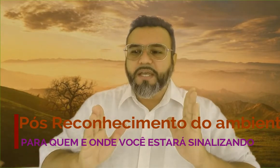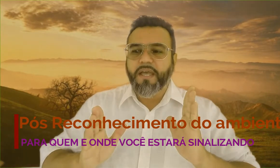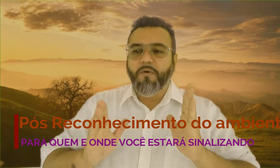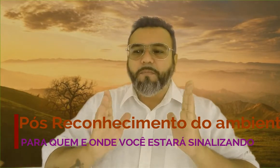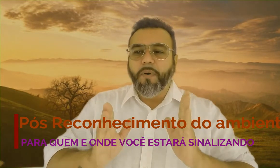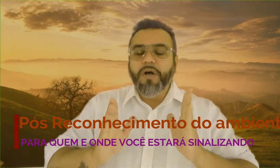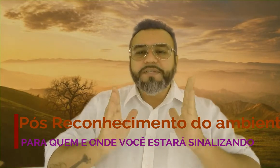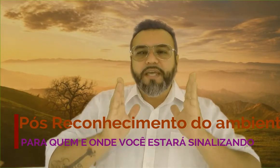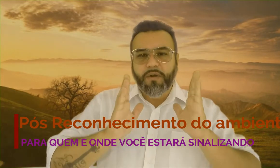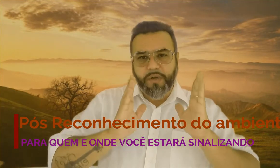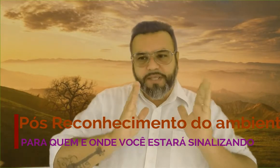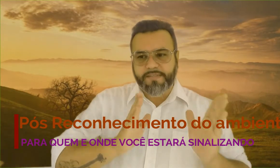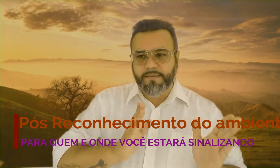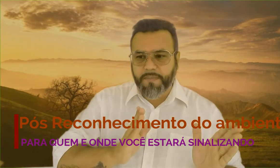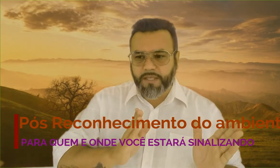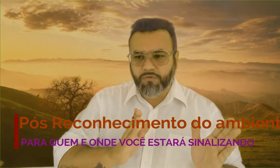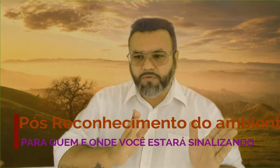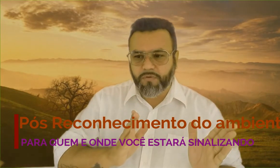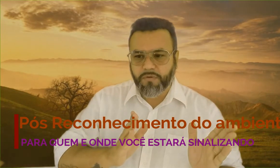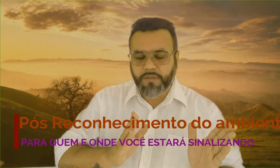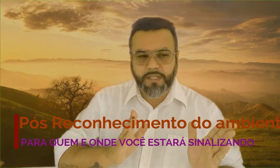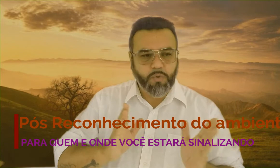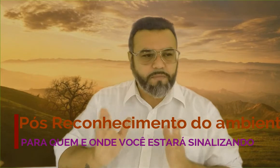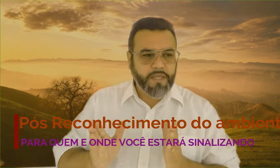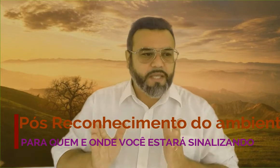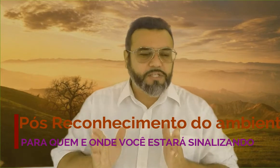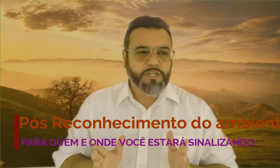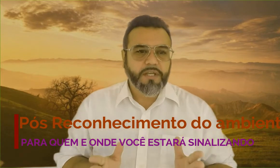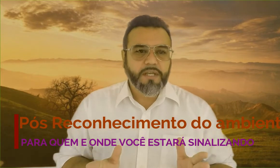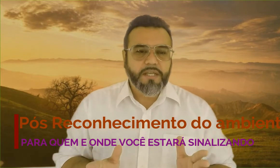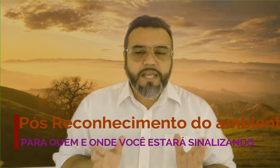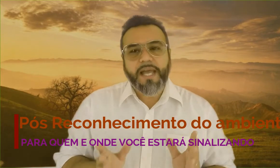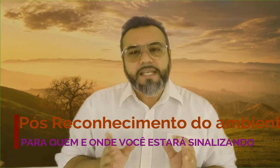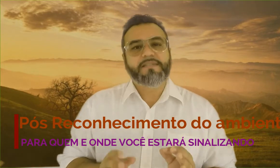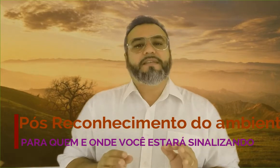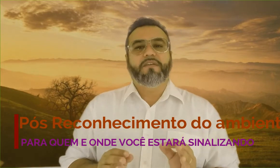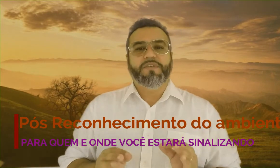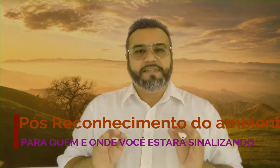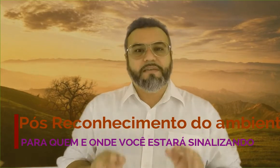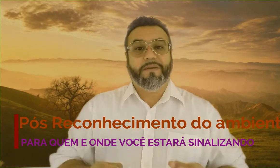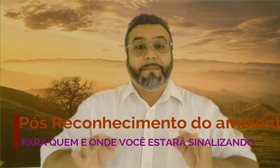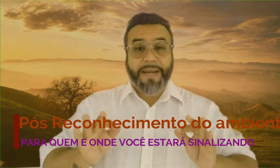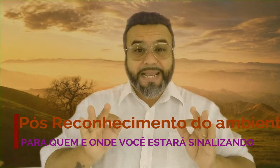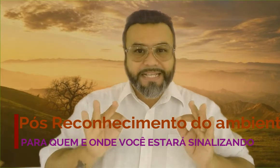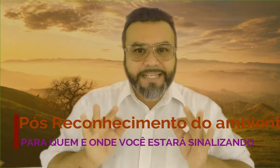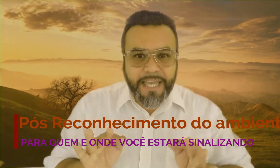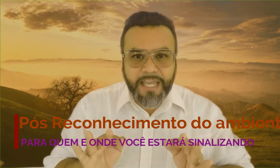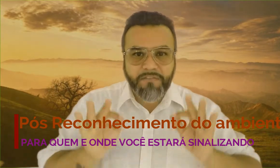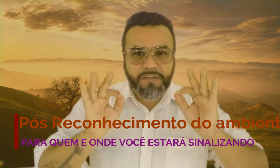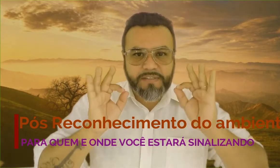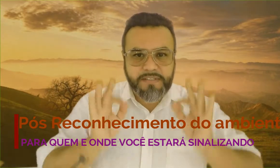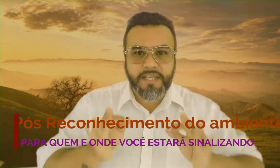é o pós-reconhecimento, né, do ambiente. E aí sim é você saber para quem você